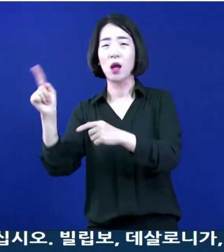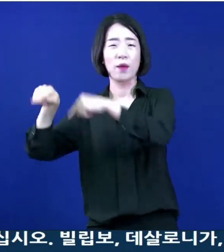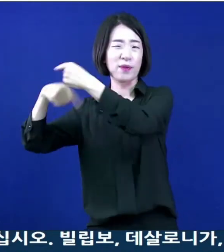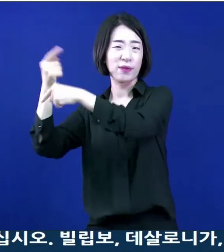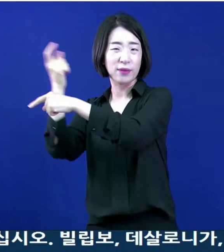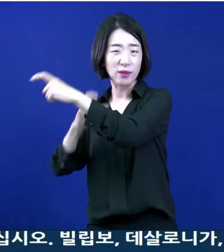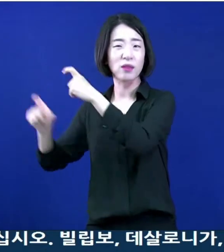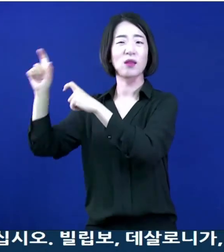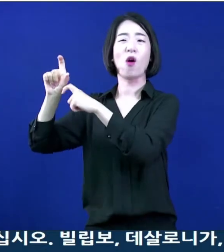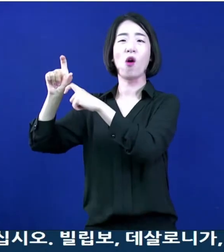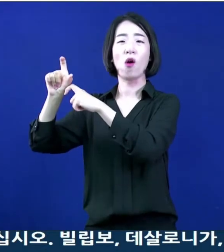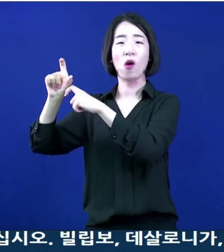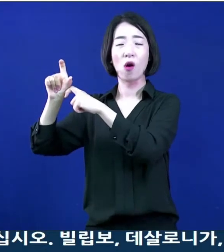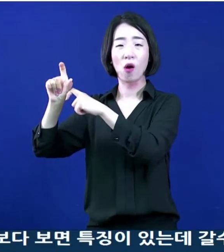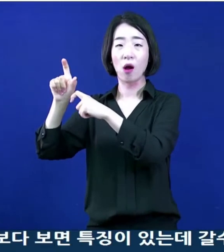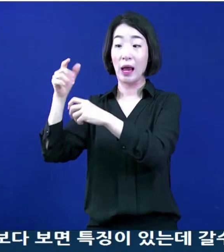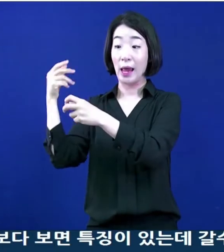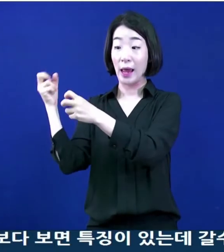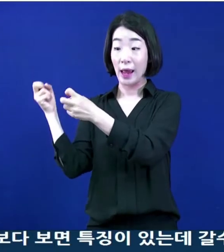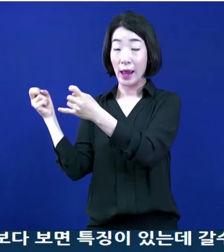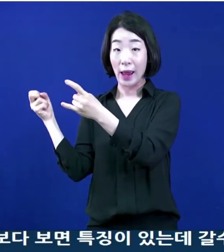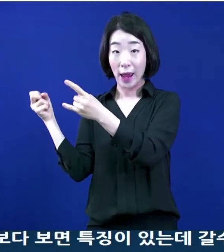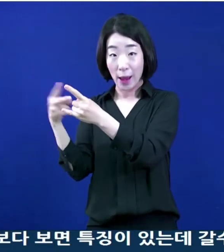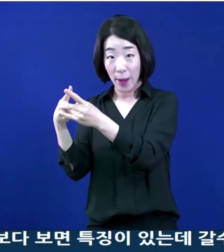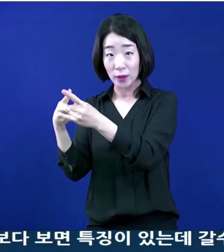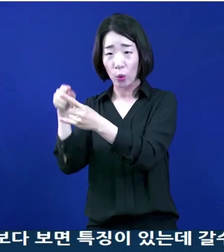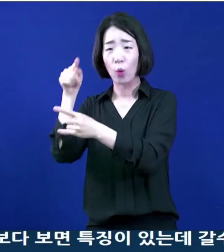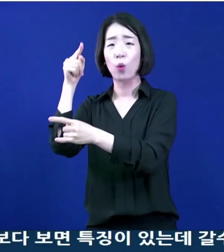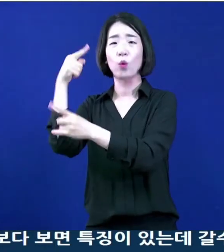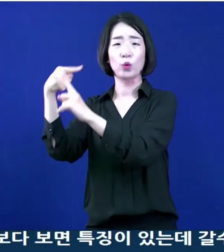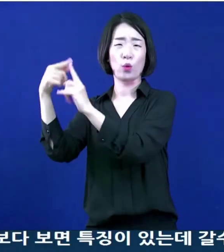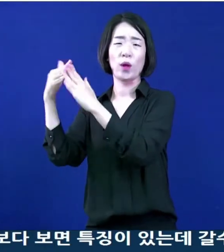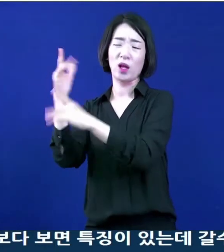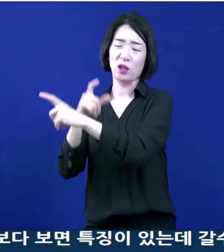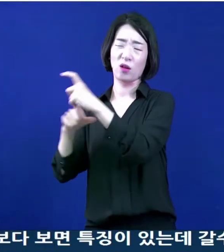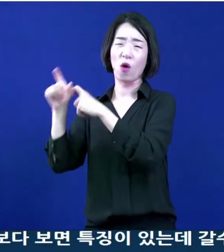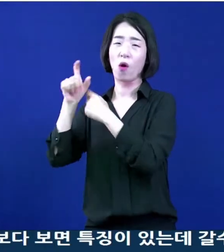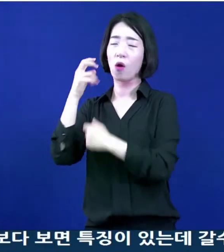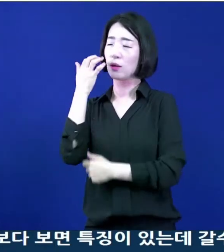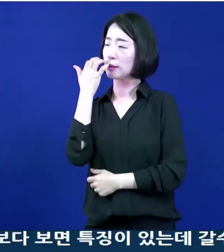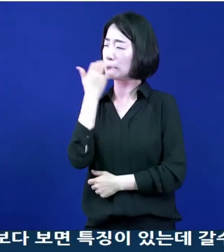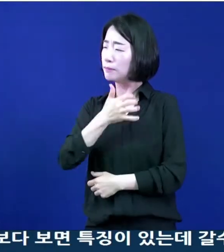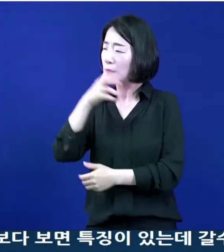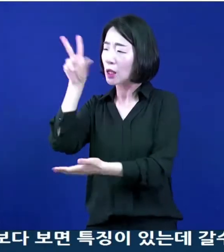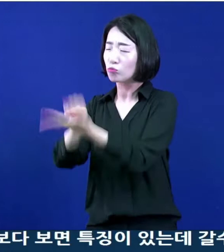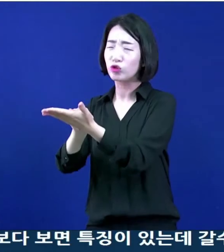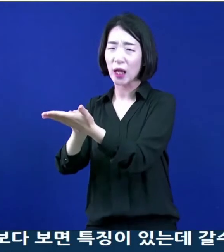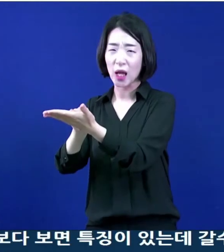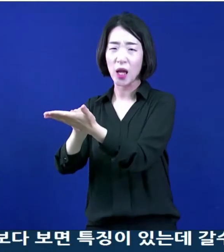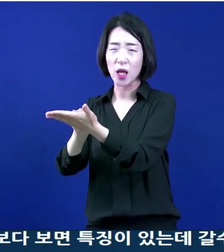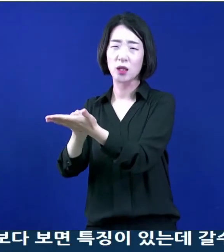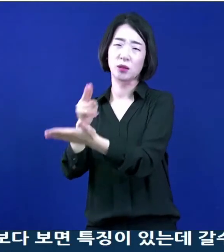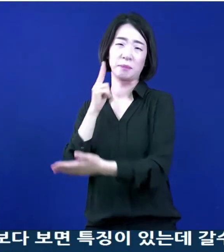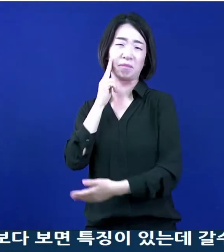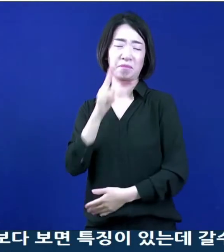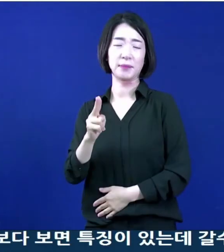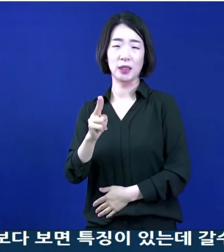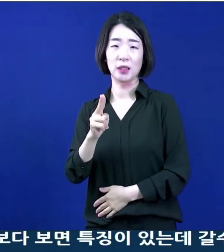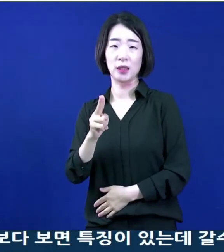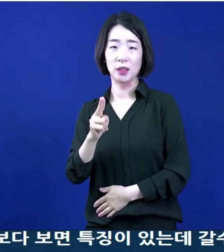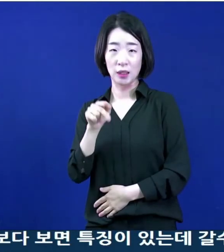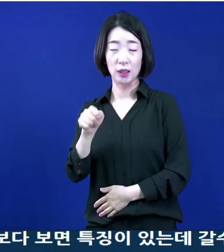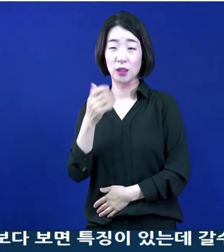음란해집니다. 그래서 오늘 이 말씀의 배경이 에베소의 음란의 문제하고 관련이 되어 있는데, 이